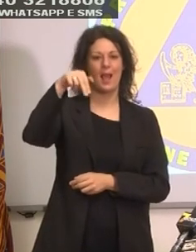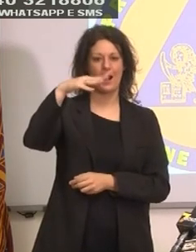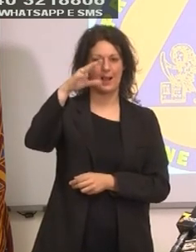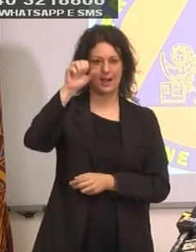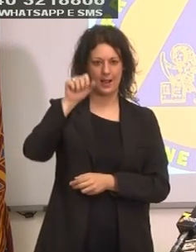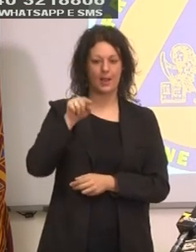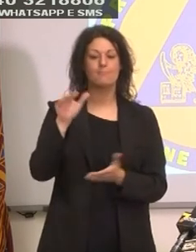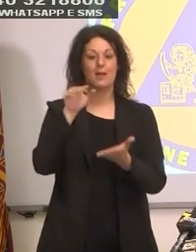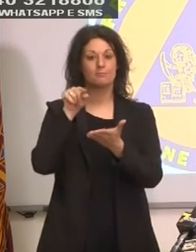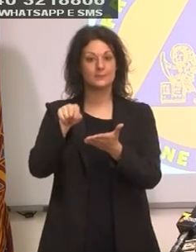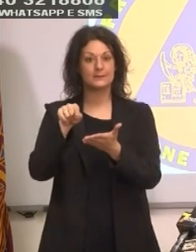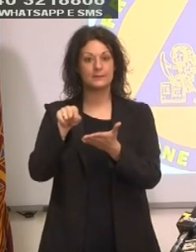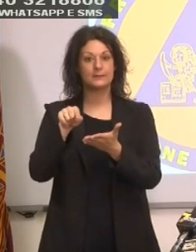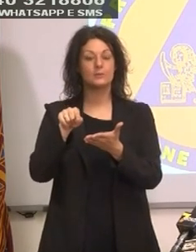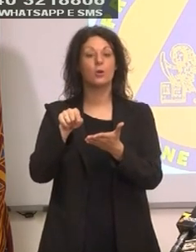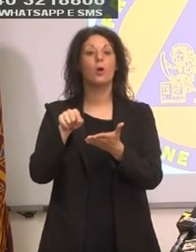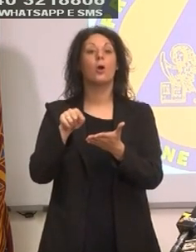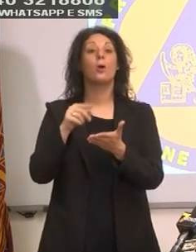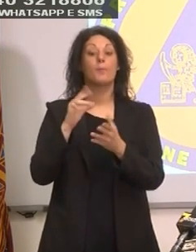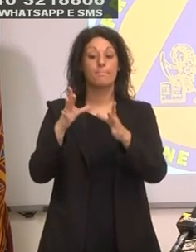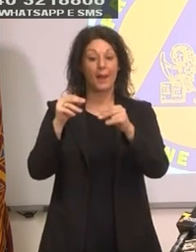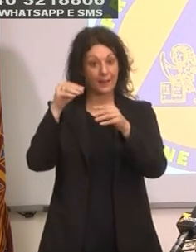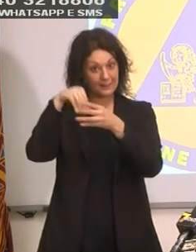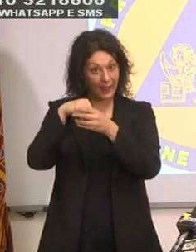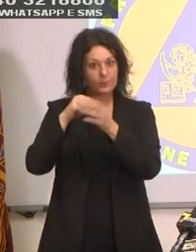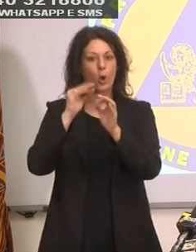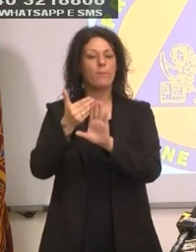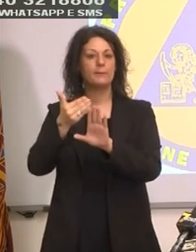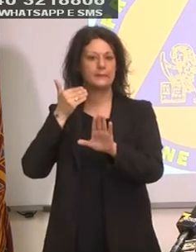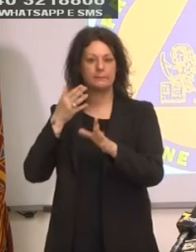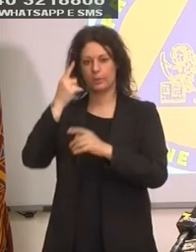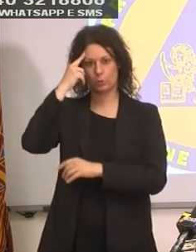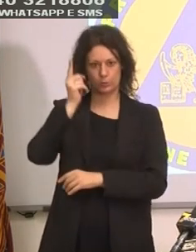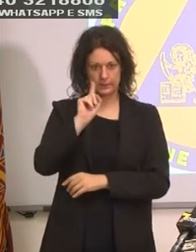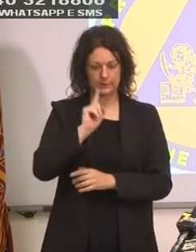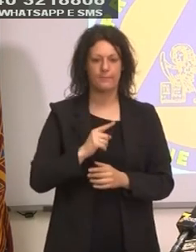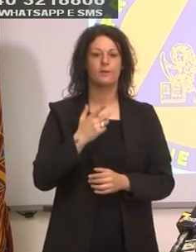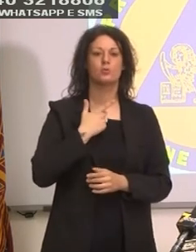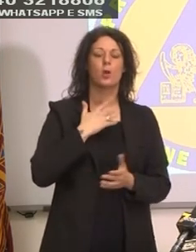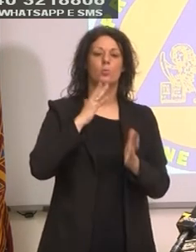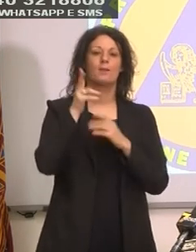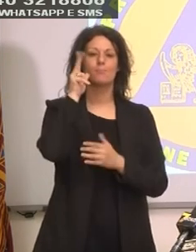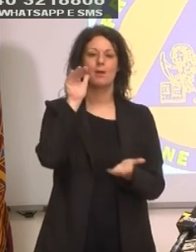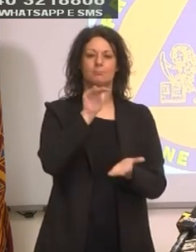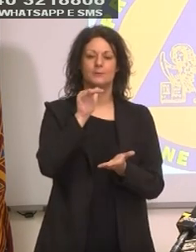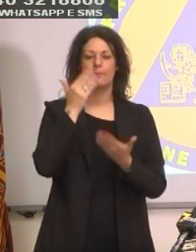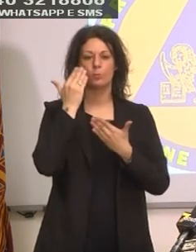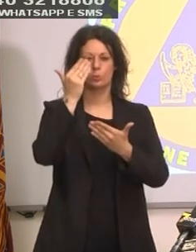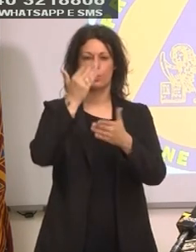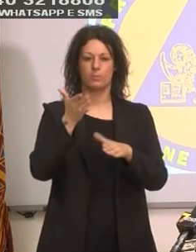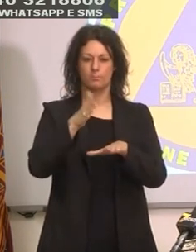arriva infettato o si infetta. C'è la prima bimba, purtroppo, che è deceduta, dove